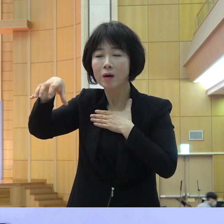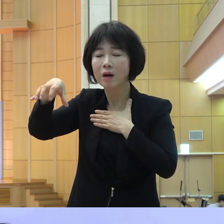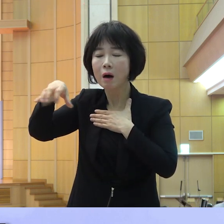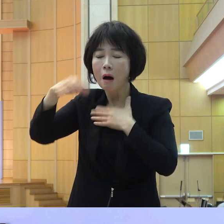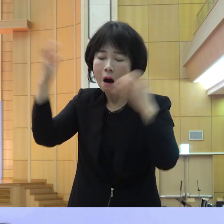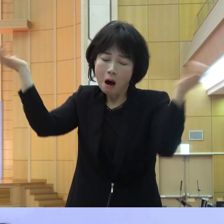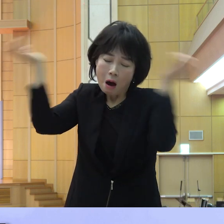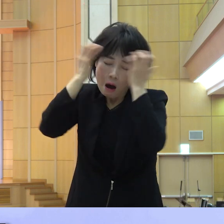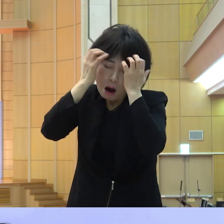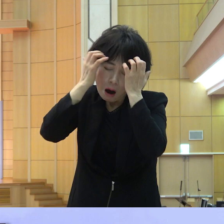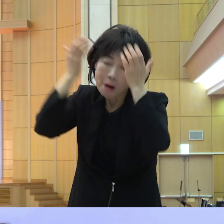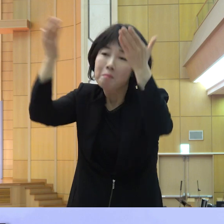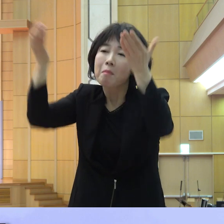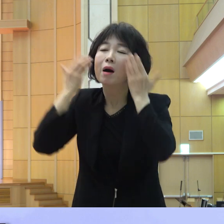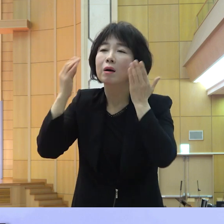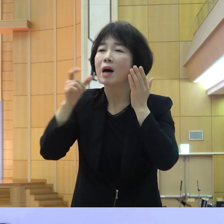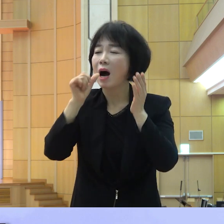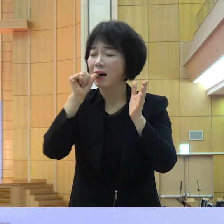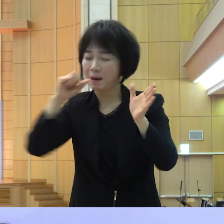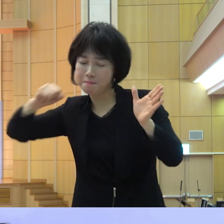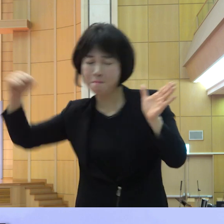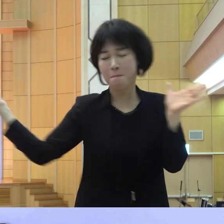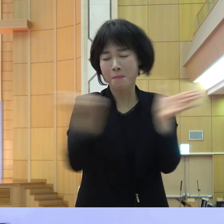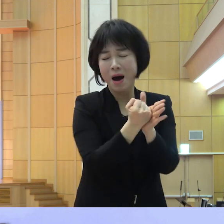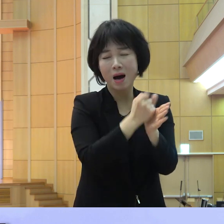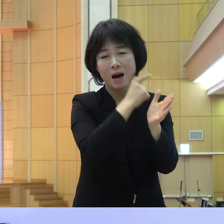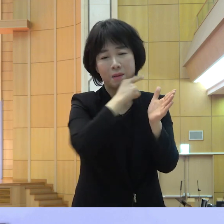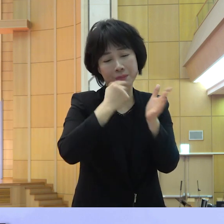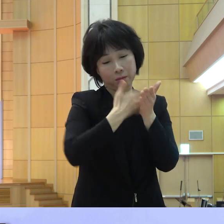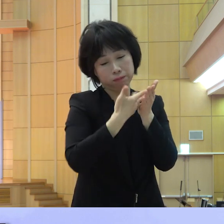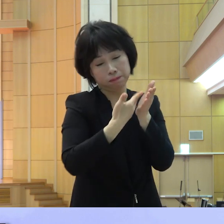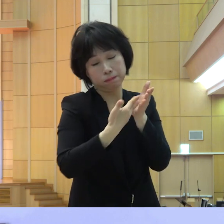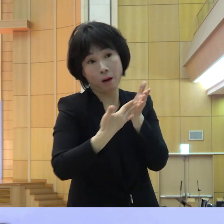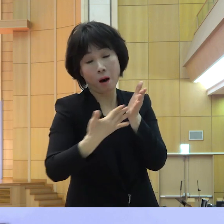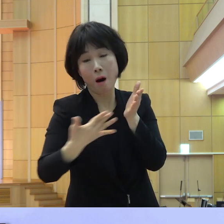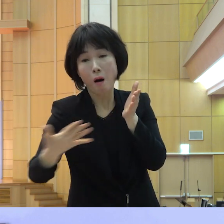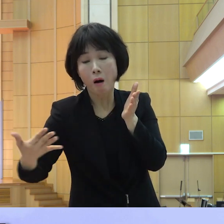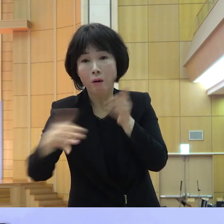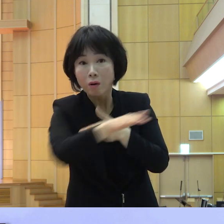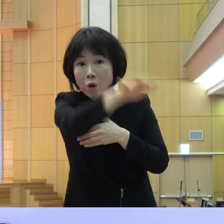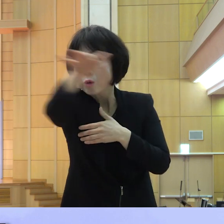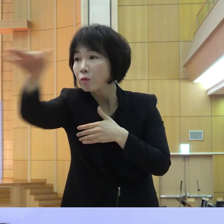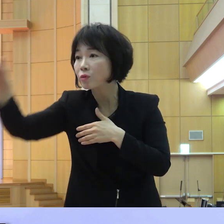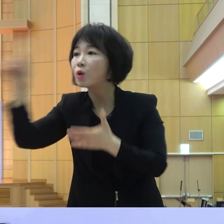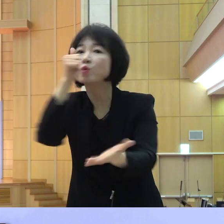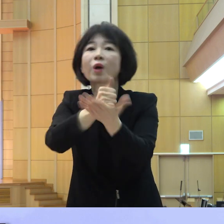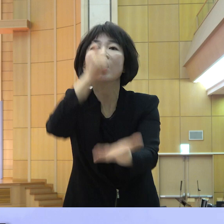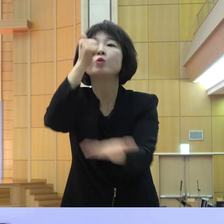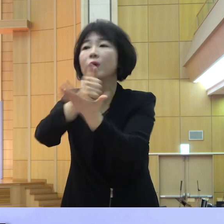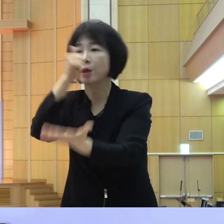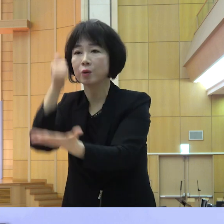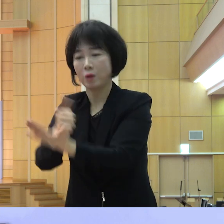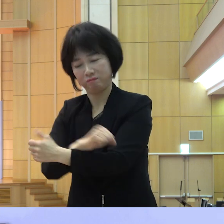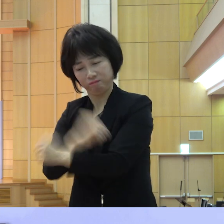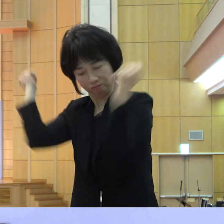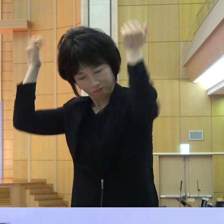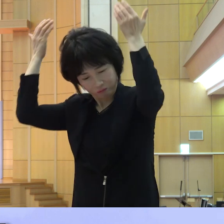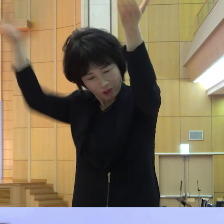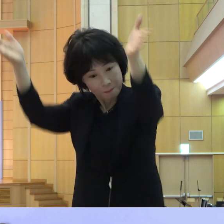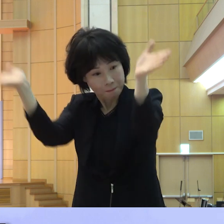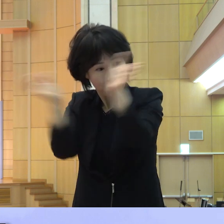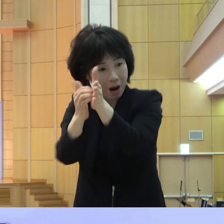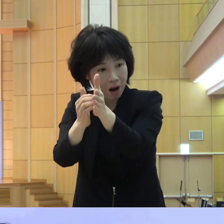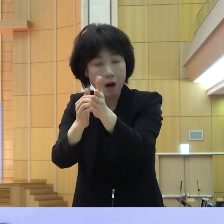고난을 당하시면서 물과 피를 쏟아가면서까지 우리 죄악을 속죄의